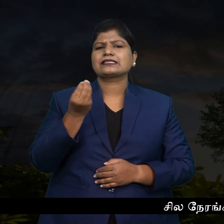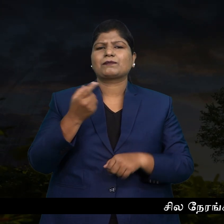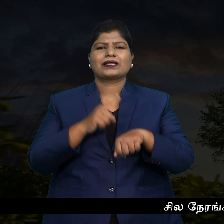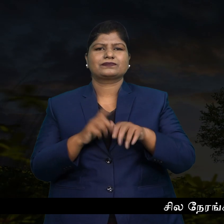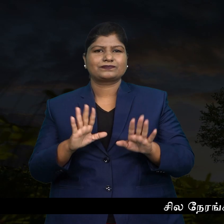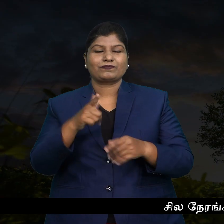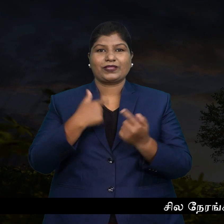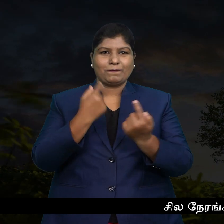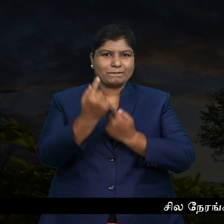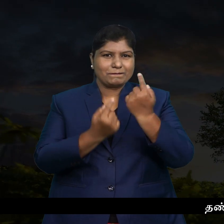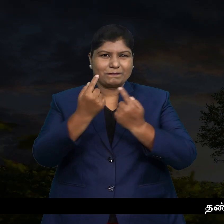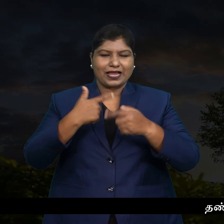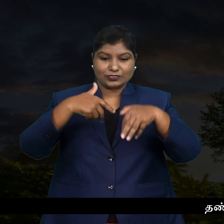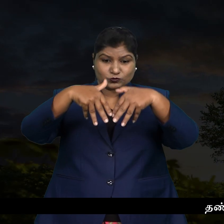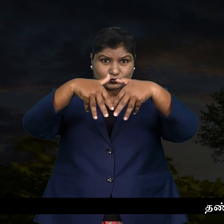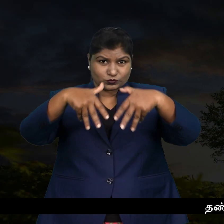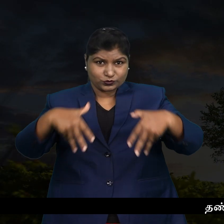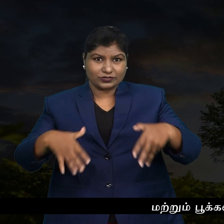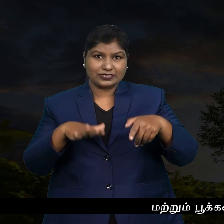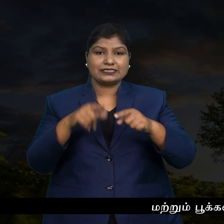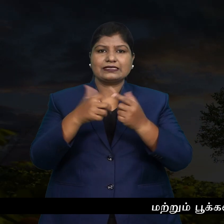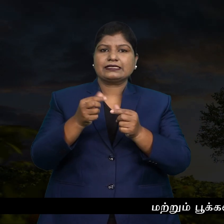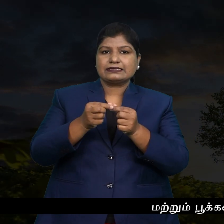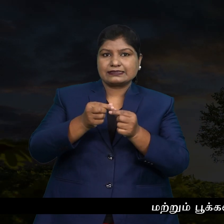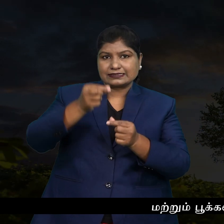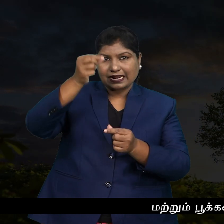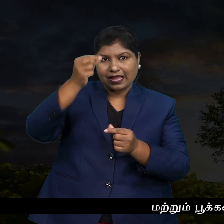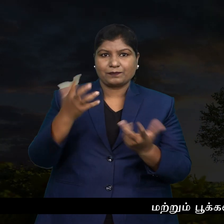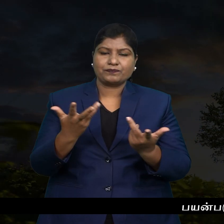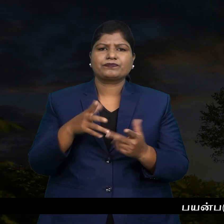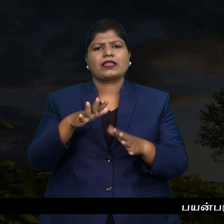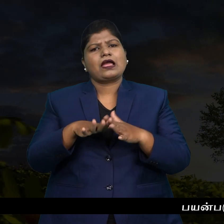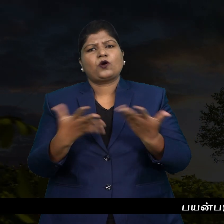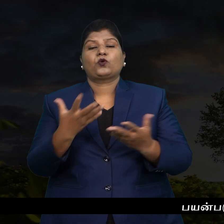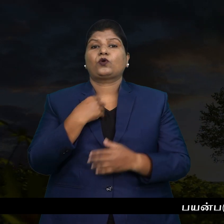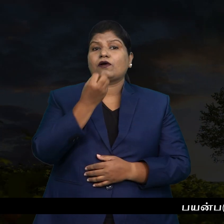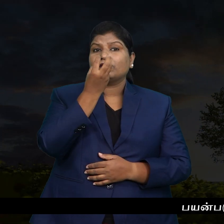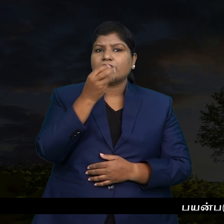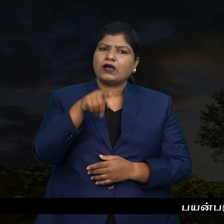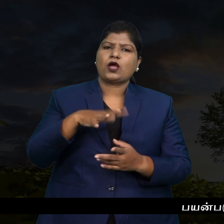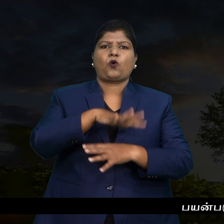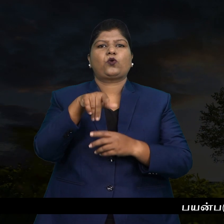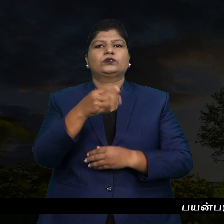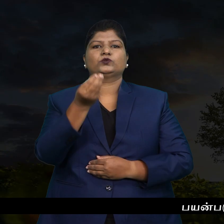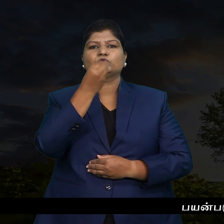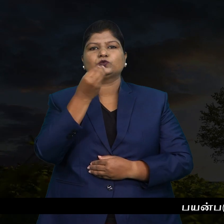நேரங்களில் தாவர வேர்கள், தண்டுகள் மற்றும் பூக்கள் கூட நம் உணவாக பயன்படுத்தப்படுகின்றன.